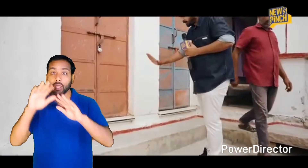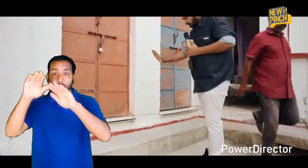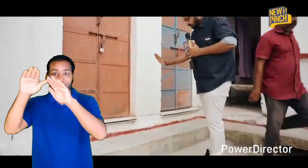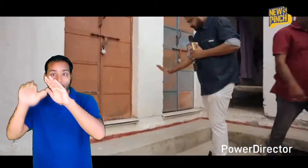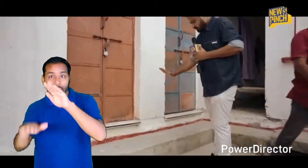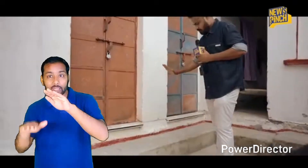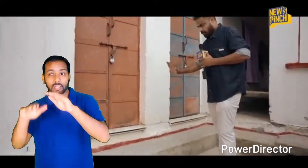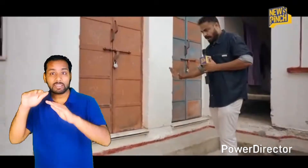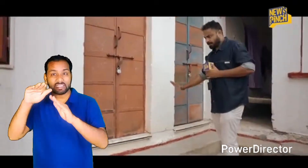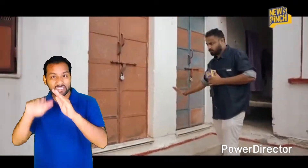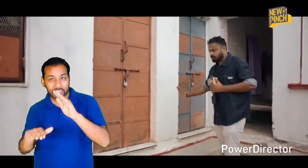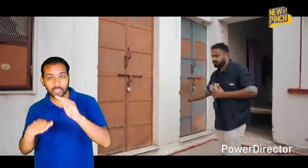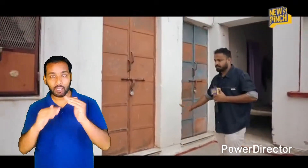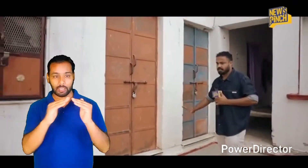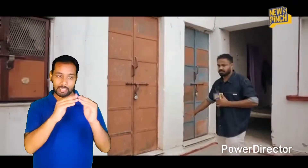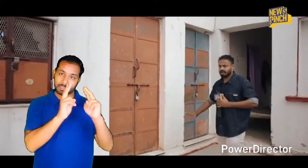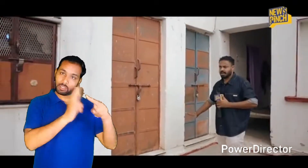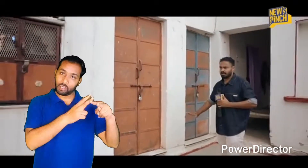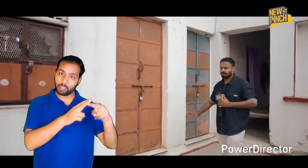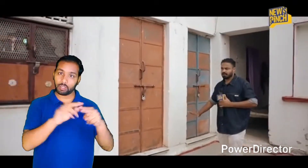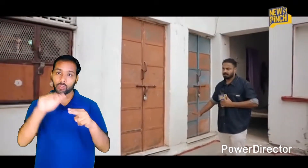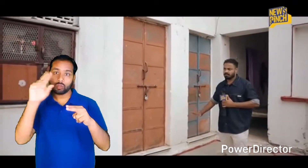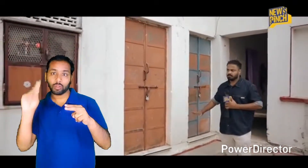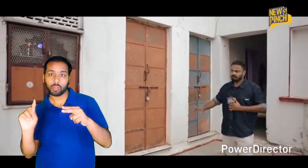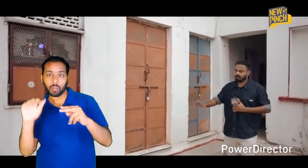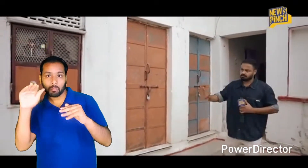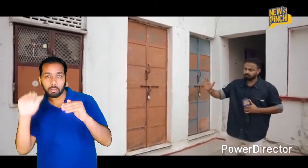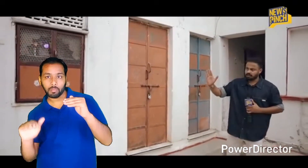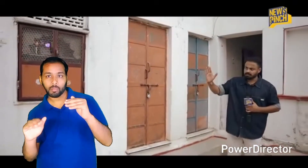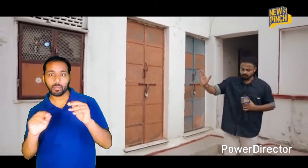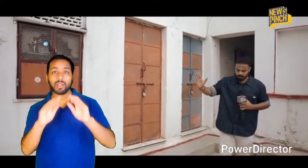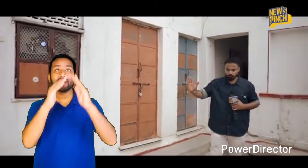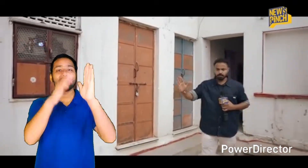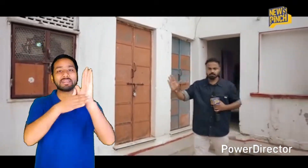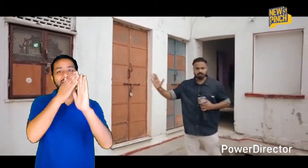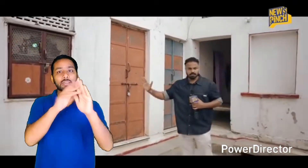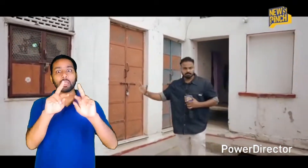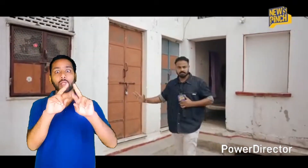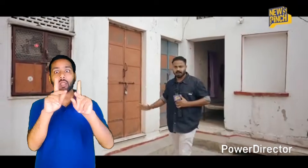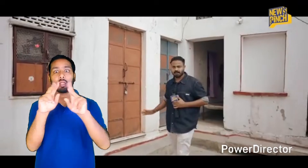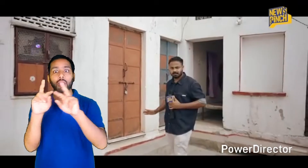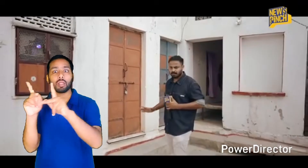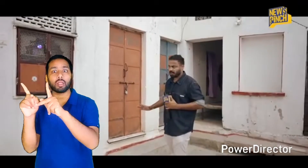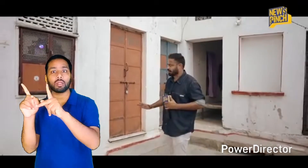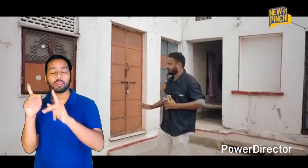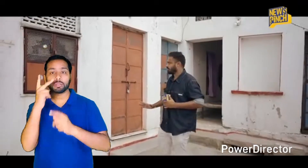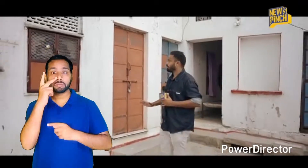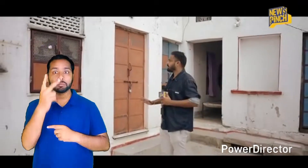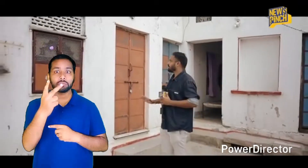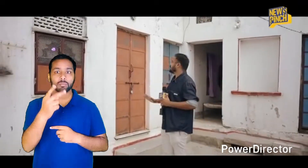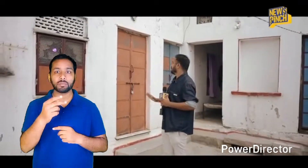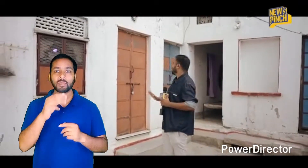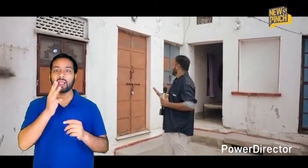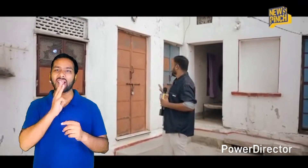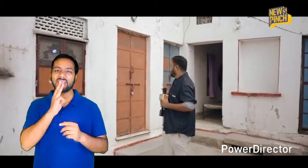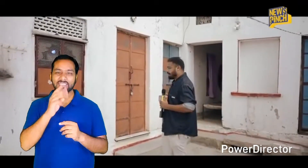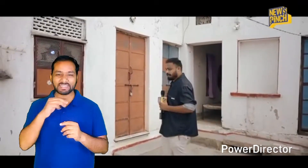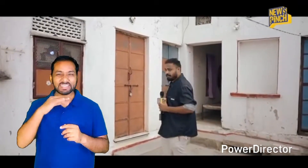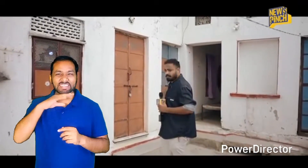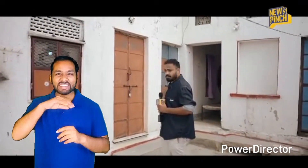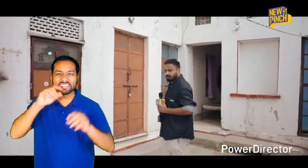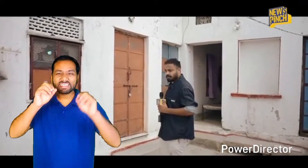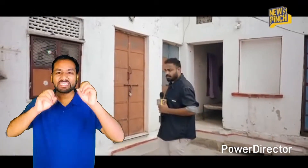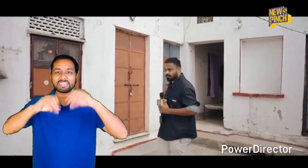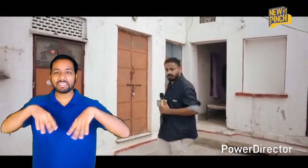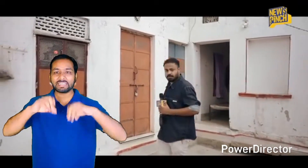ये मकान जो है नीचे धंस रहा है। सारी दीवारों में इस तरीके से दरारें नजर आ रही हैं।